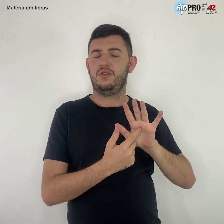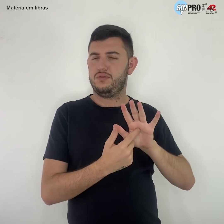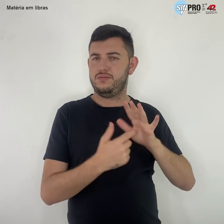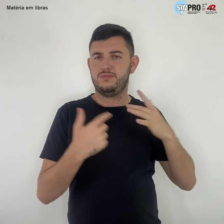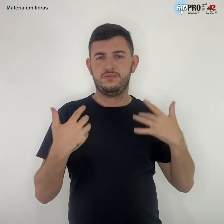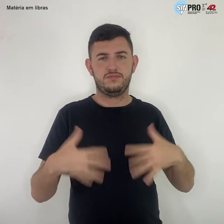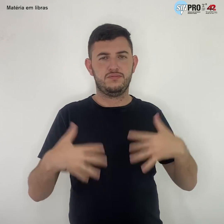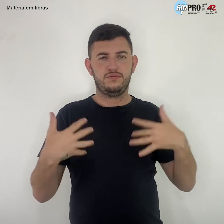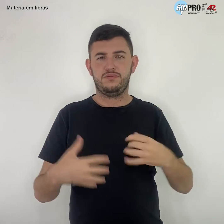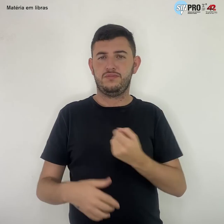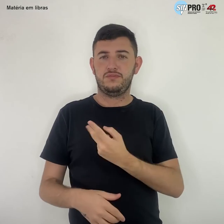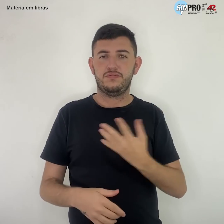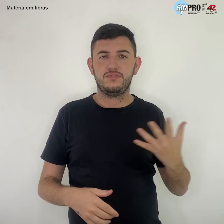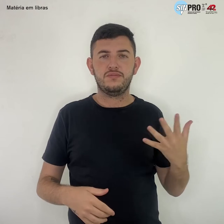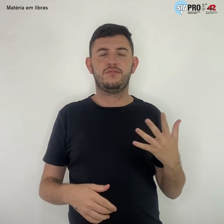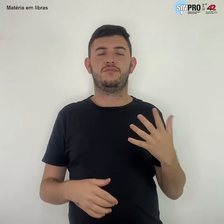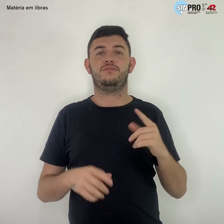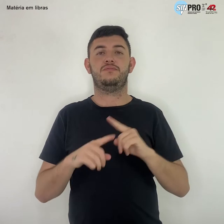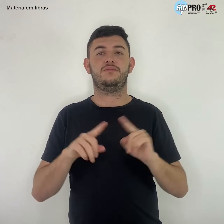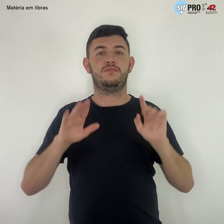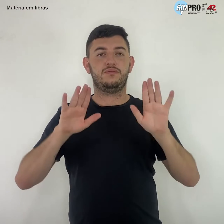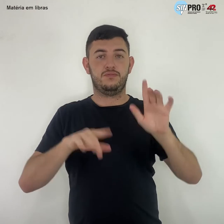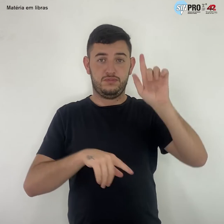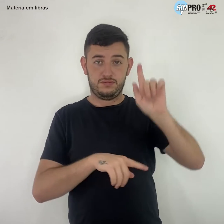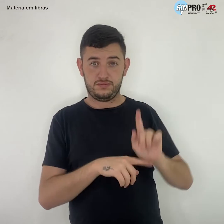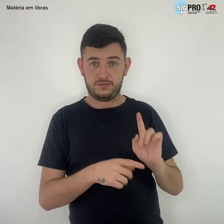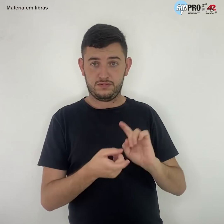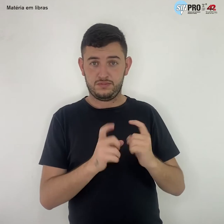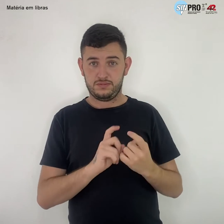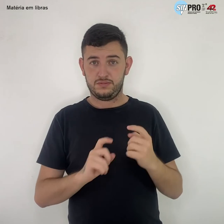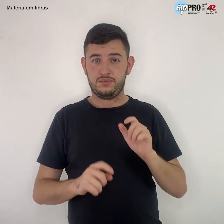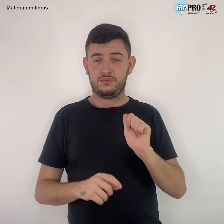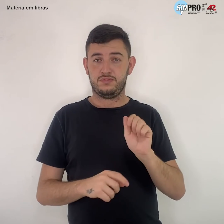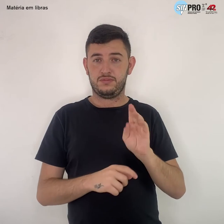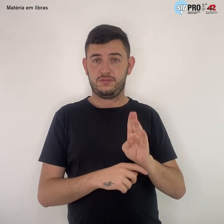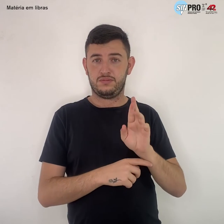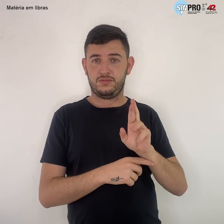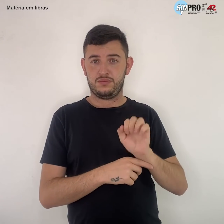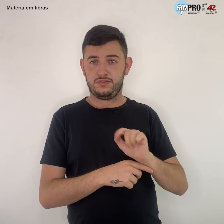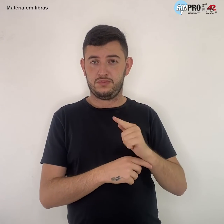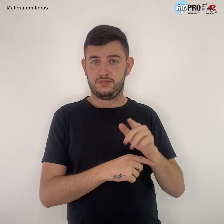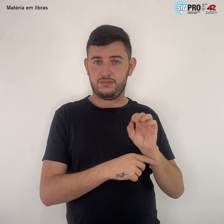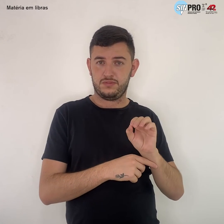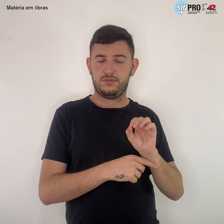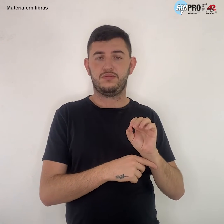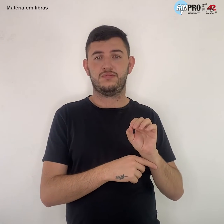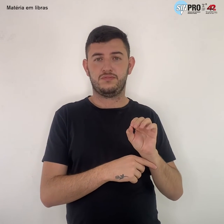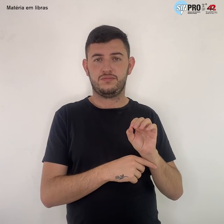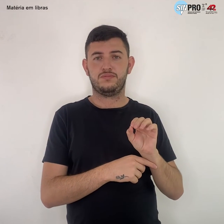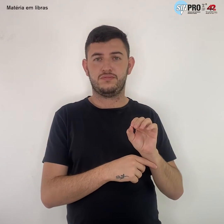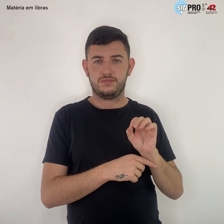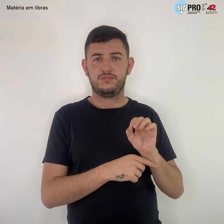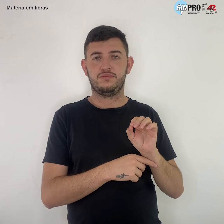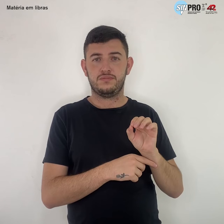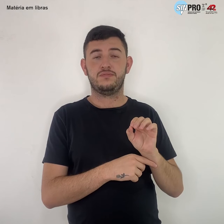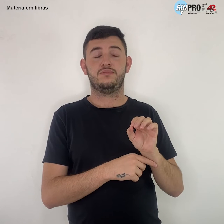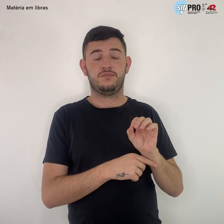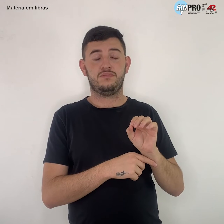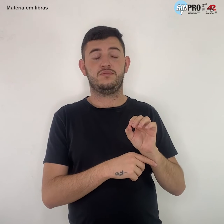catastróficos. Ainda na gestão de Abraham Weintraub, em 2019, as